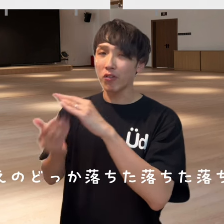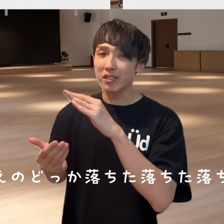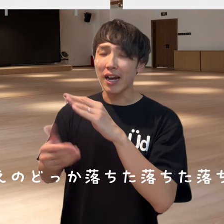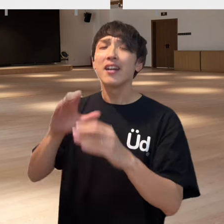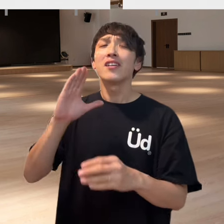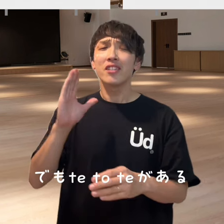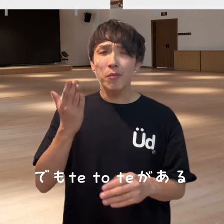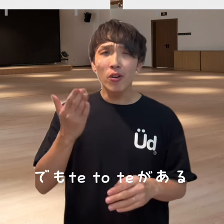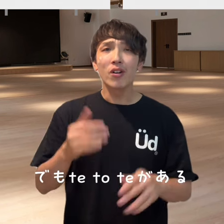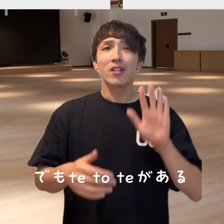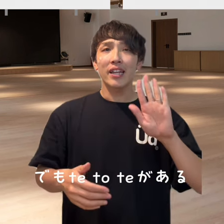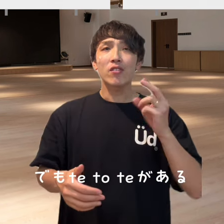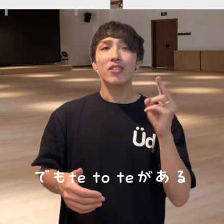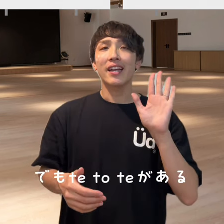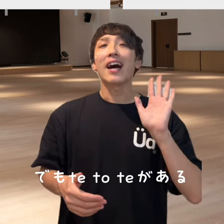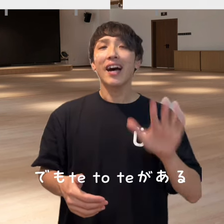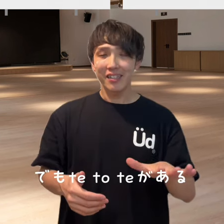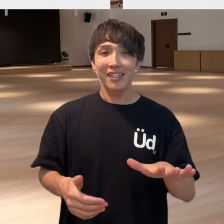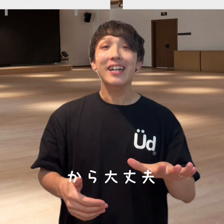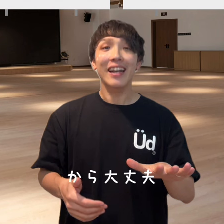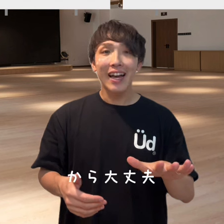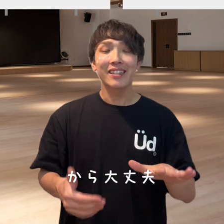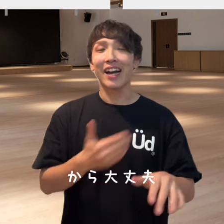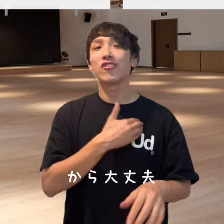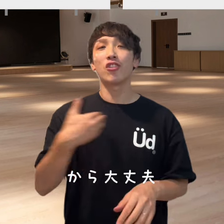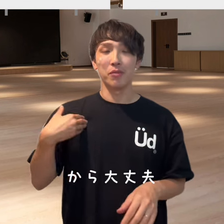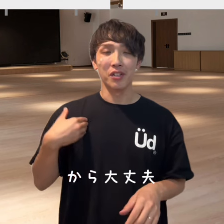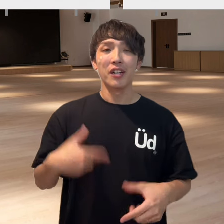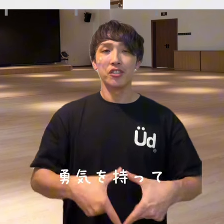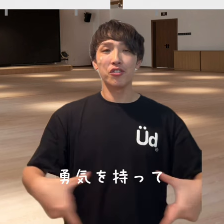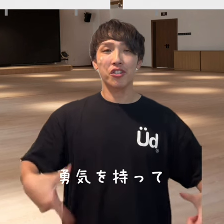落ちた。でも、手と手があるから大丈夫。